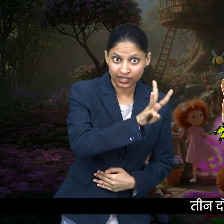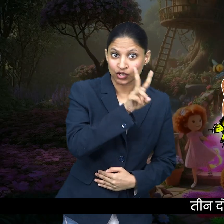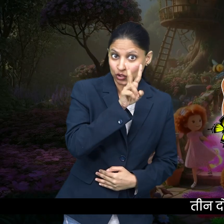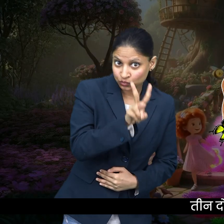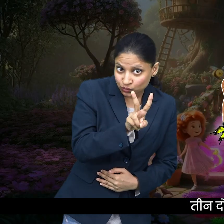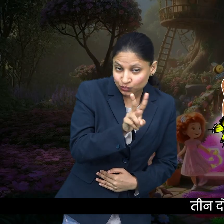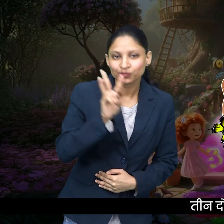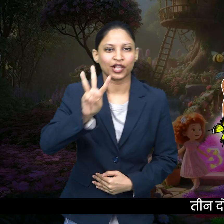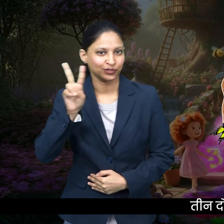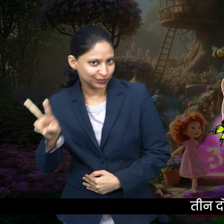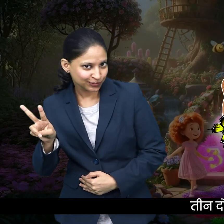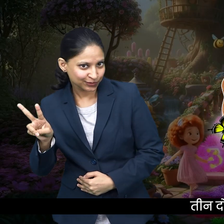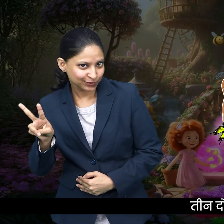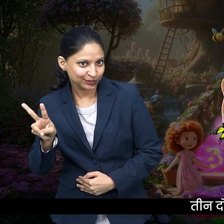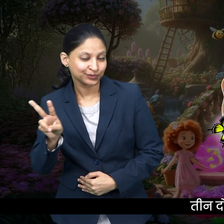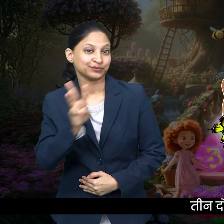2 32,